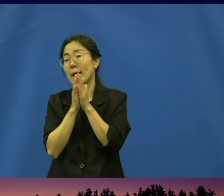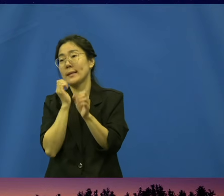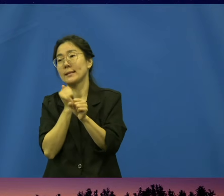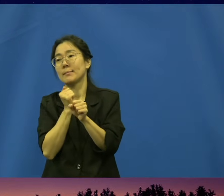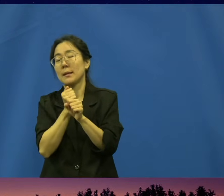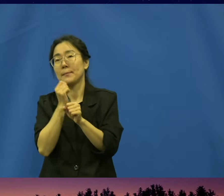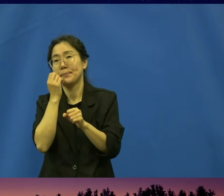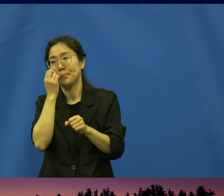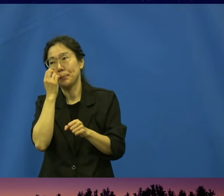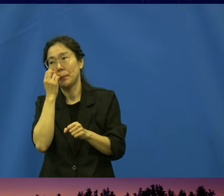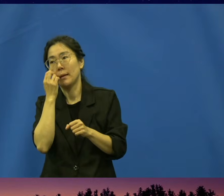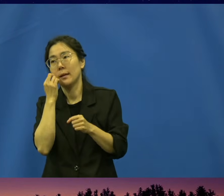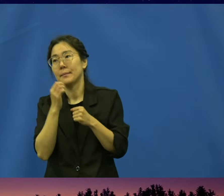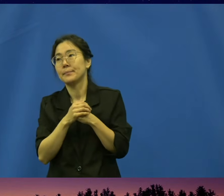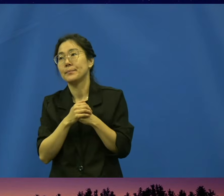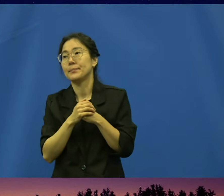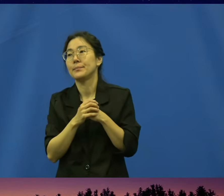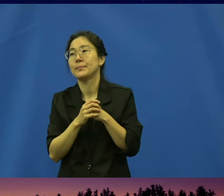저는 오늘